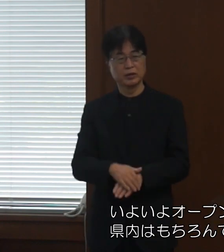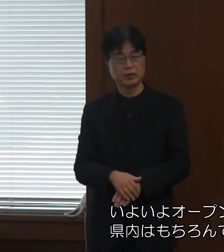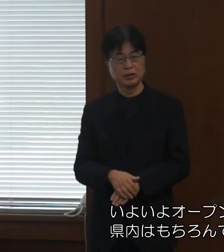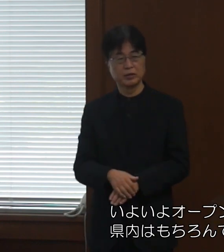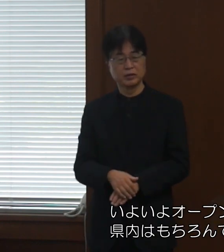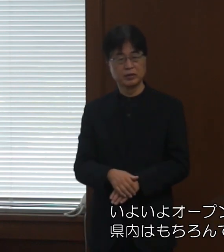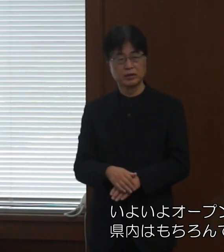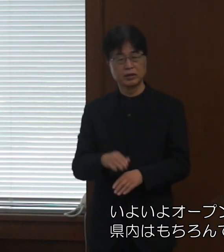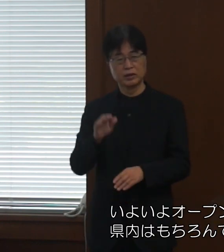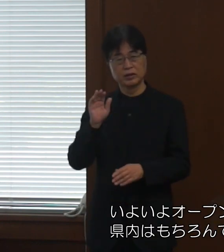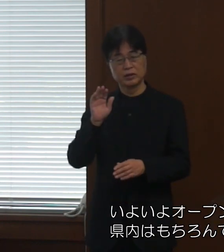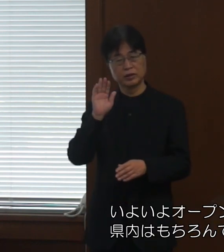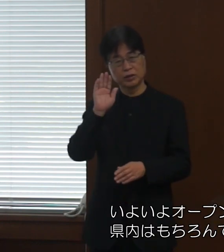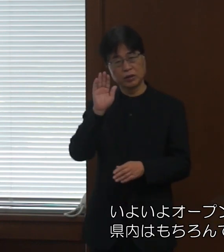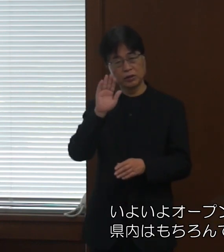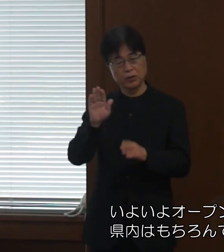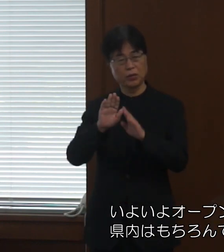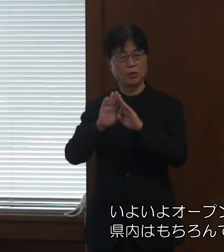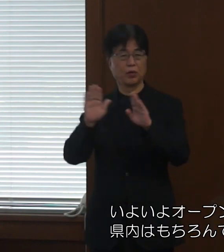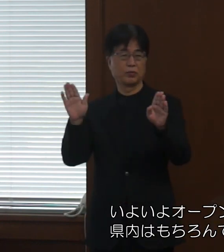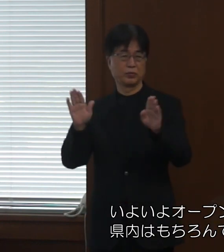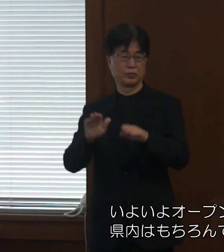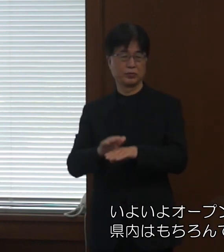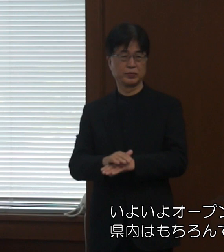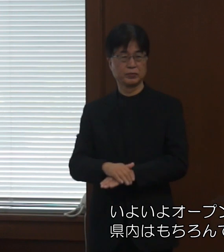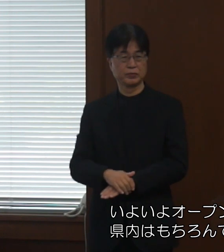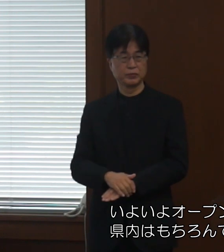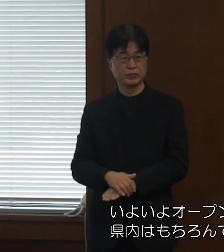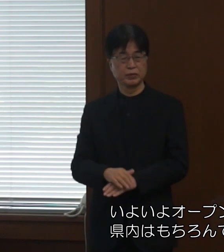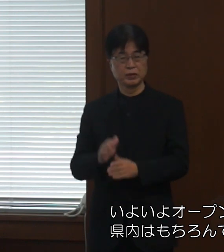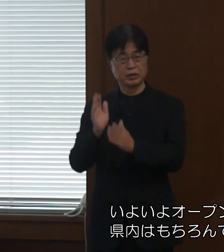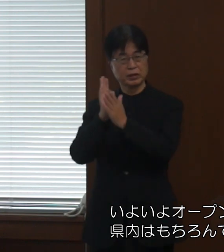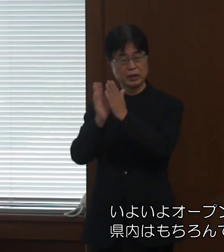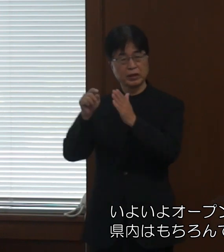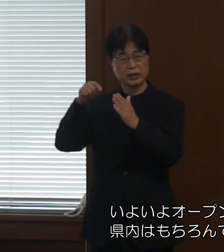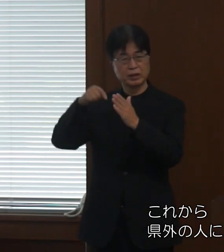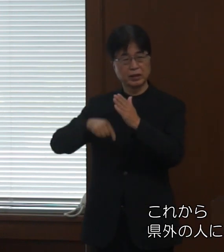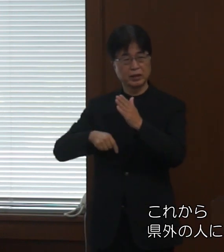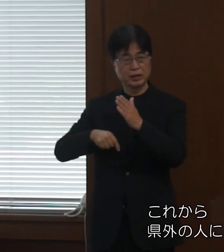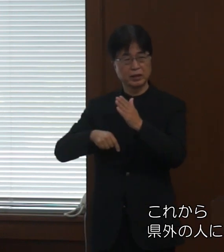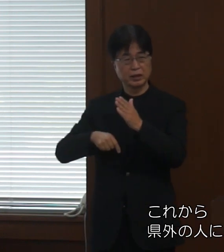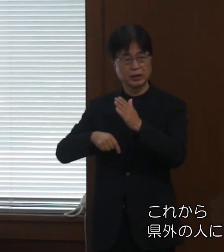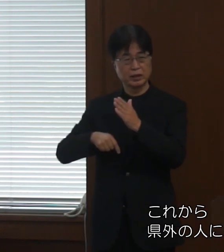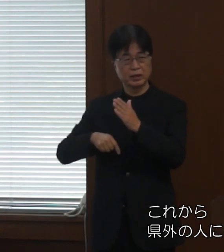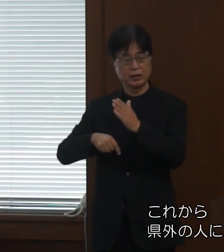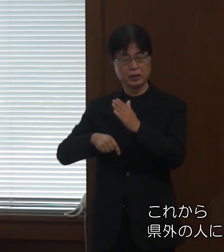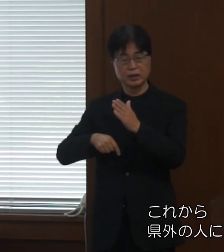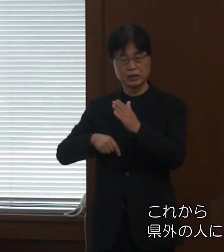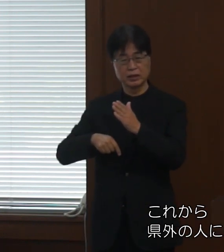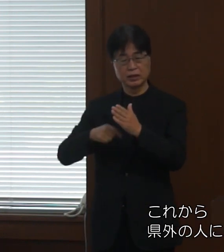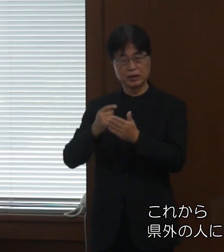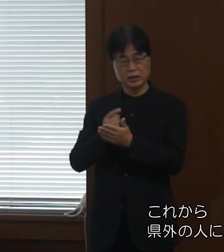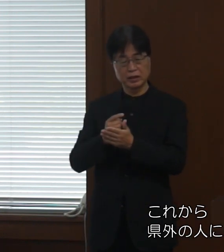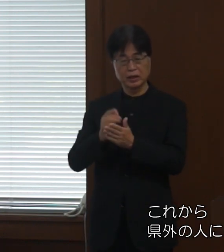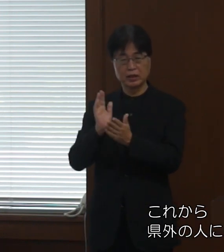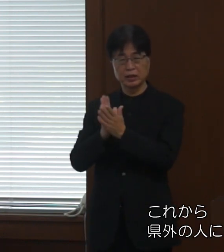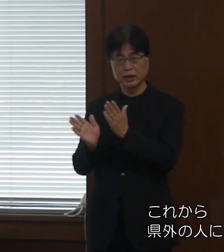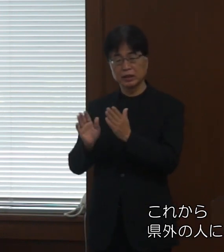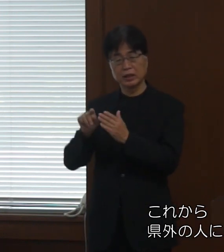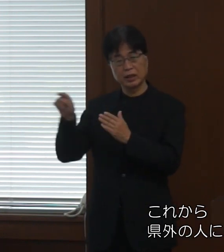いよいよオープンが近づいたということで県内はもちろんですけどこれから県外の人に